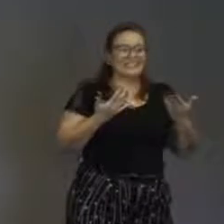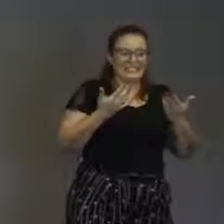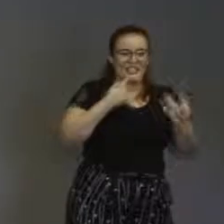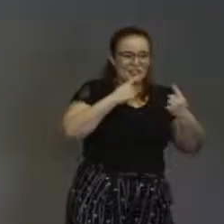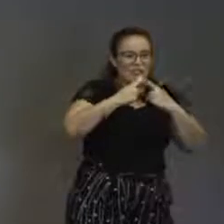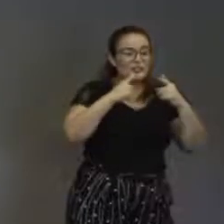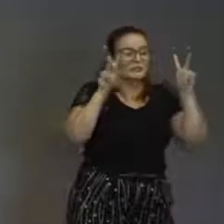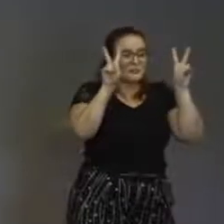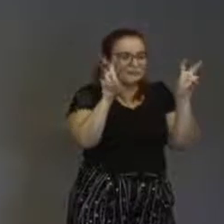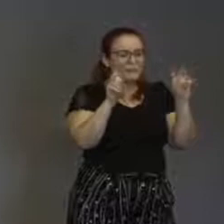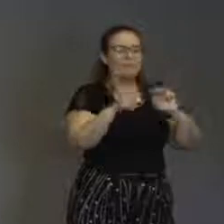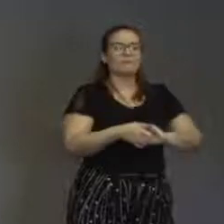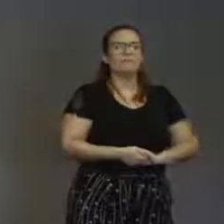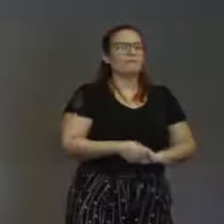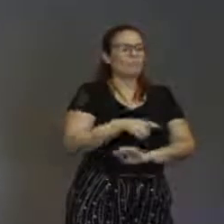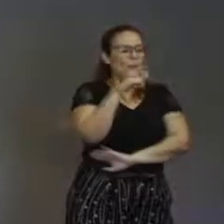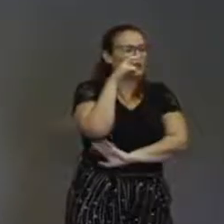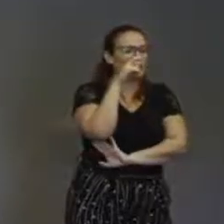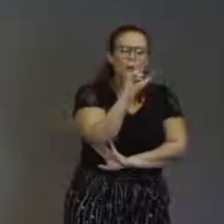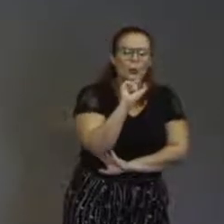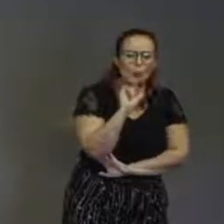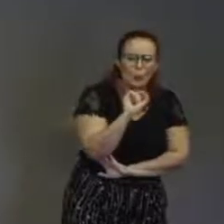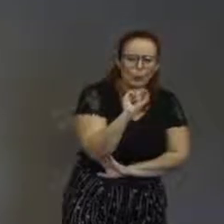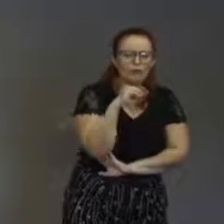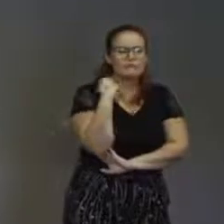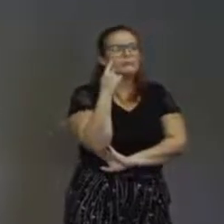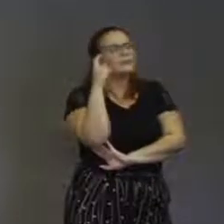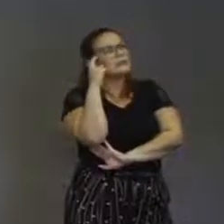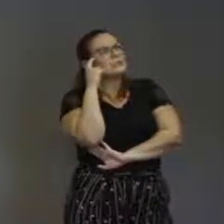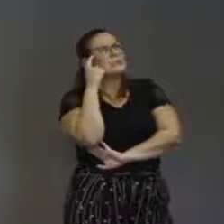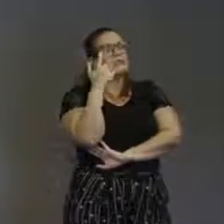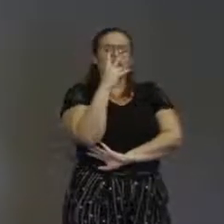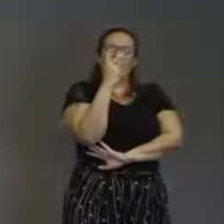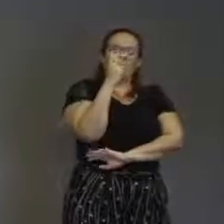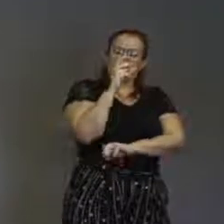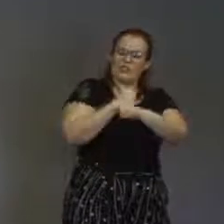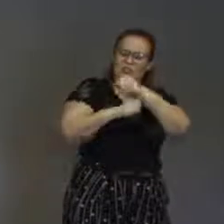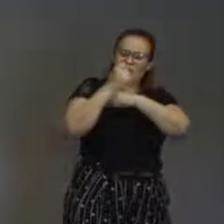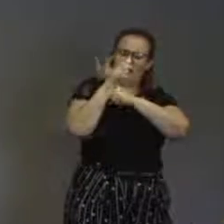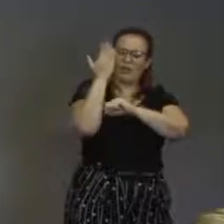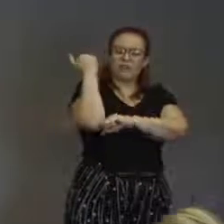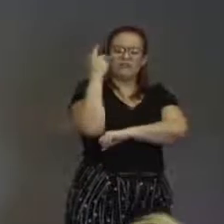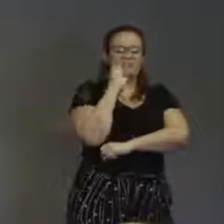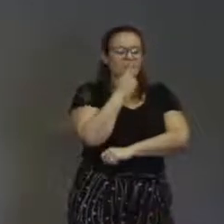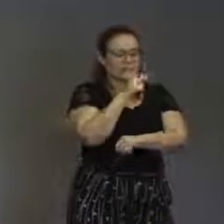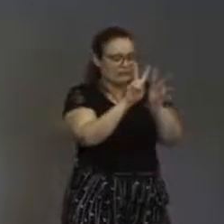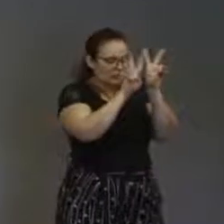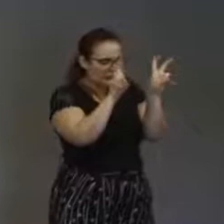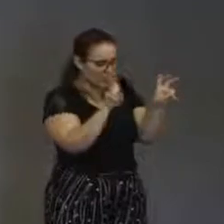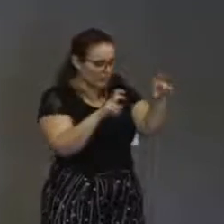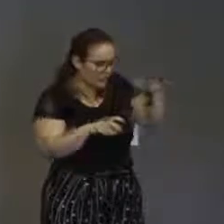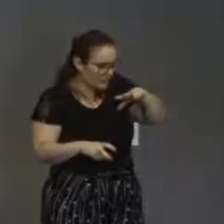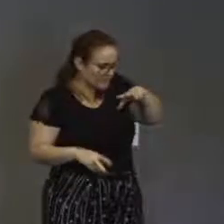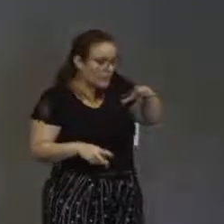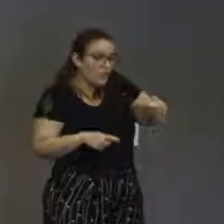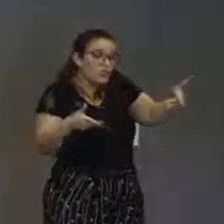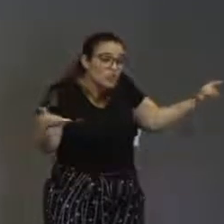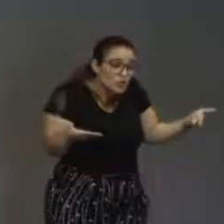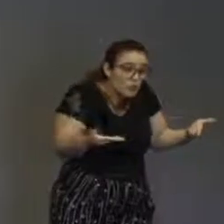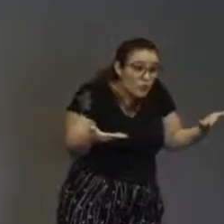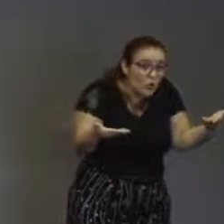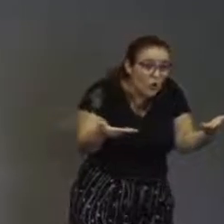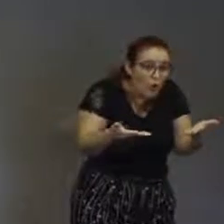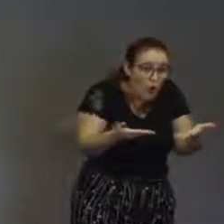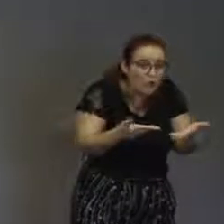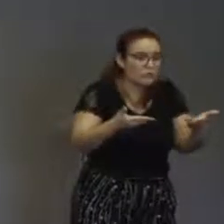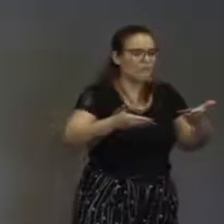E é interessante, né, porque se a gente parar para pensar há 20 anos, a gente não falava tanto de cidades como a gente fala hoje. E agora a gente tem